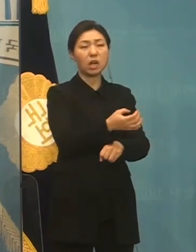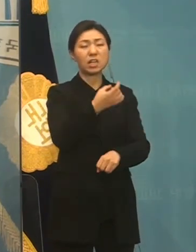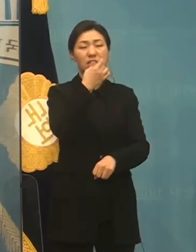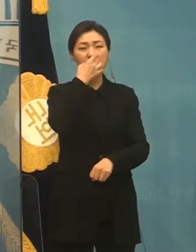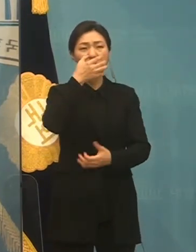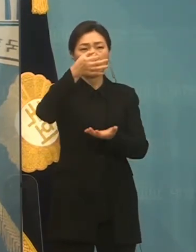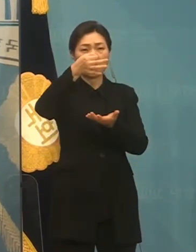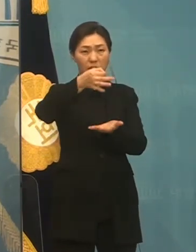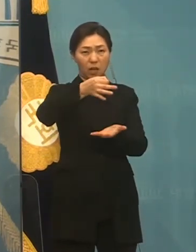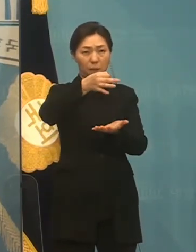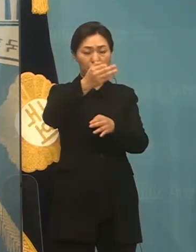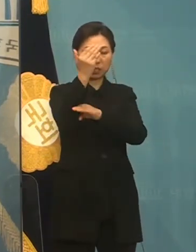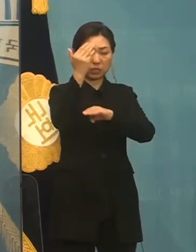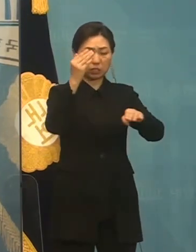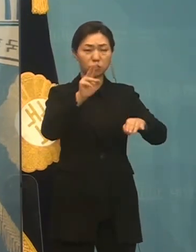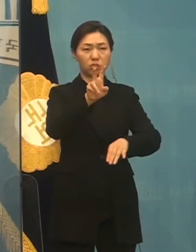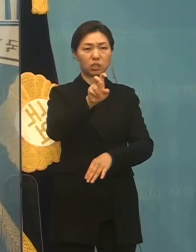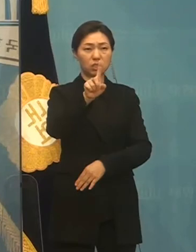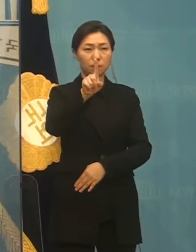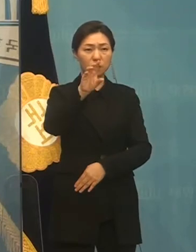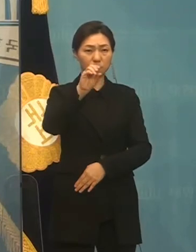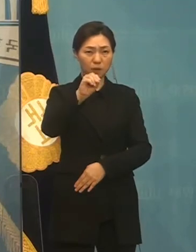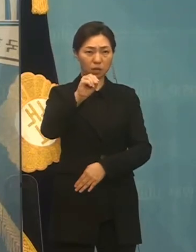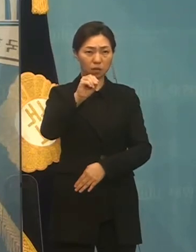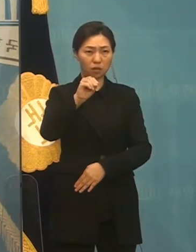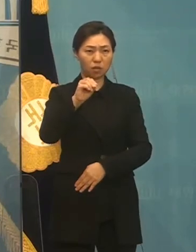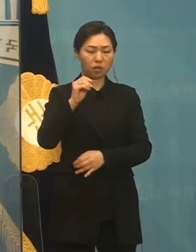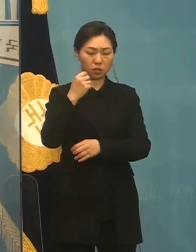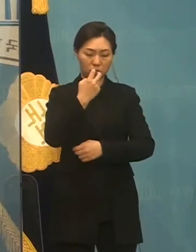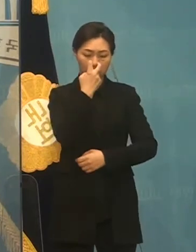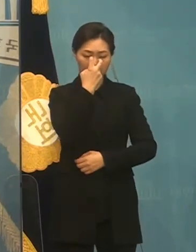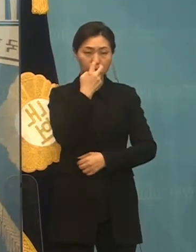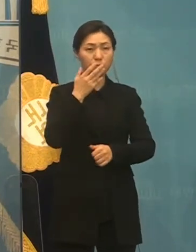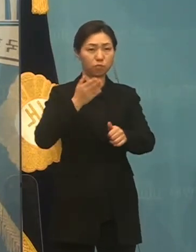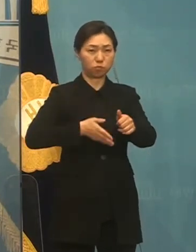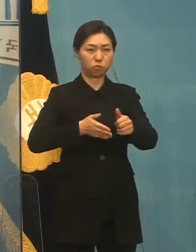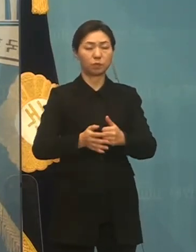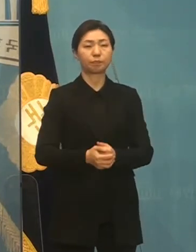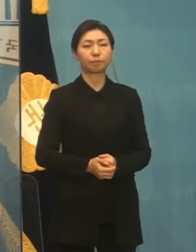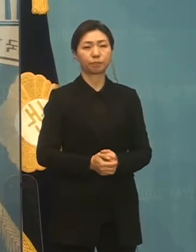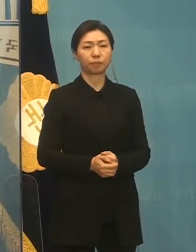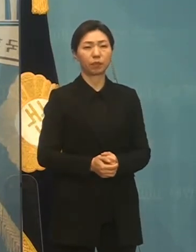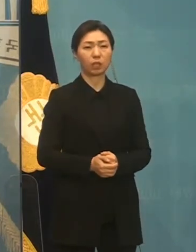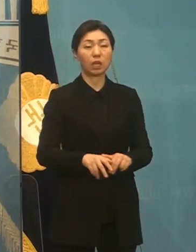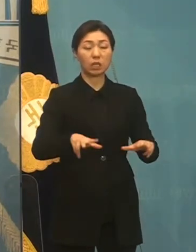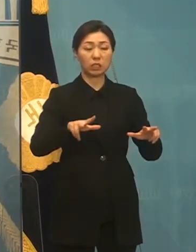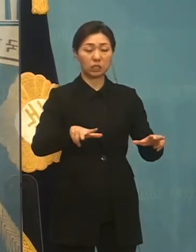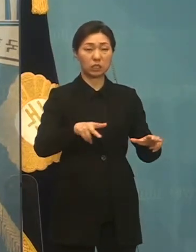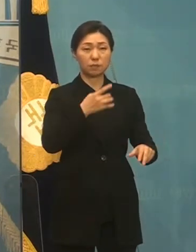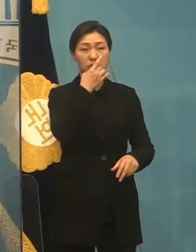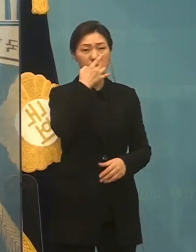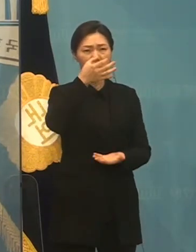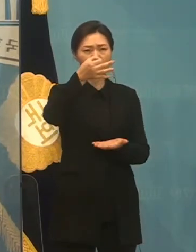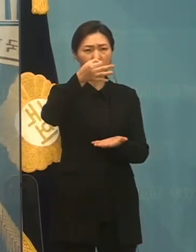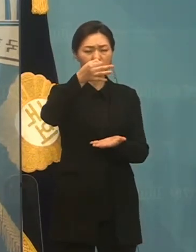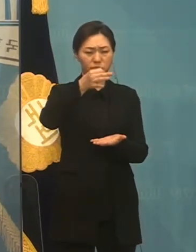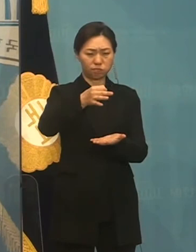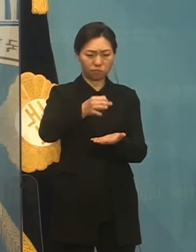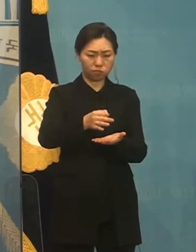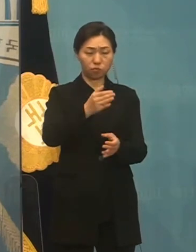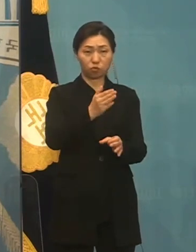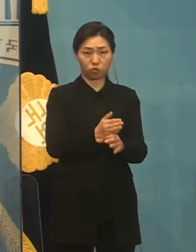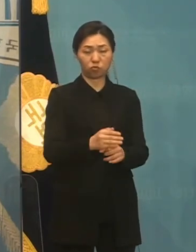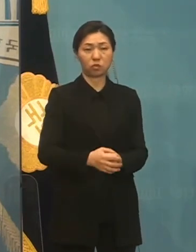21만원 기조를 지켜라. 산지 쌀값이 지속적으로 하락하고 있습니다. 10월 5일